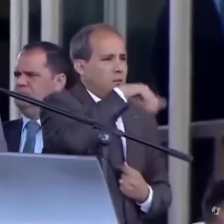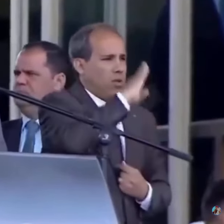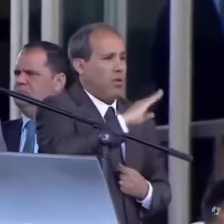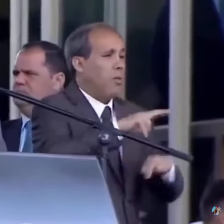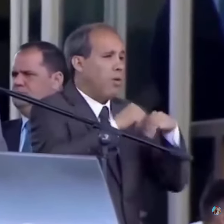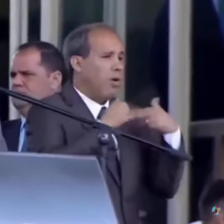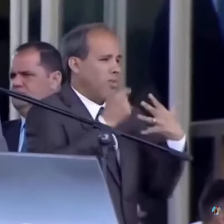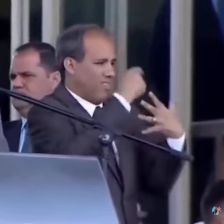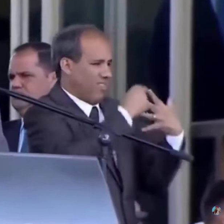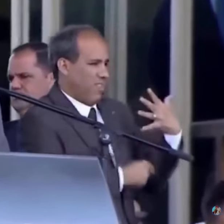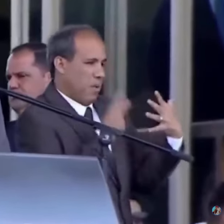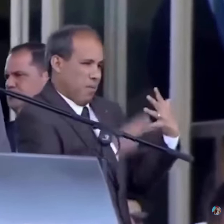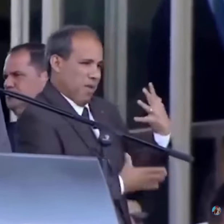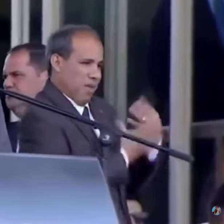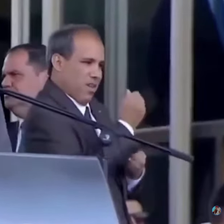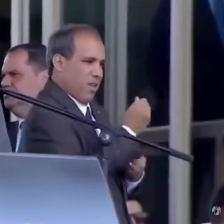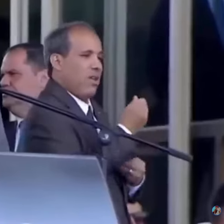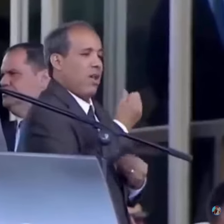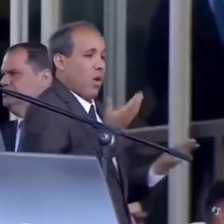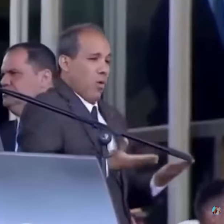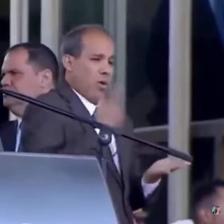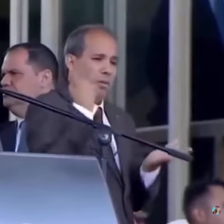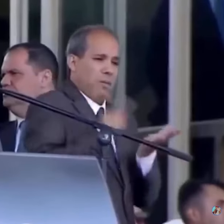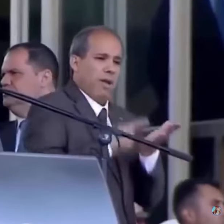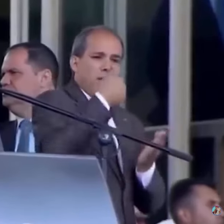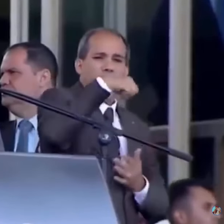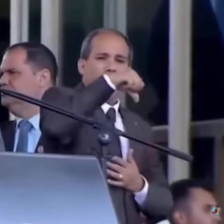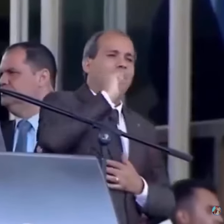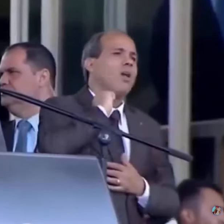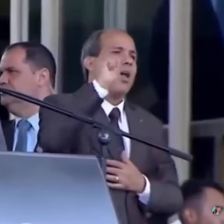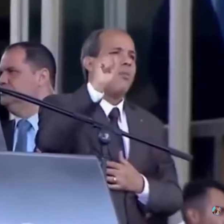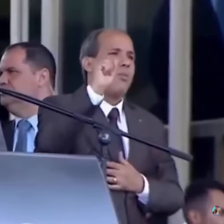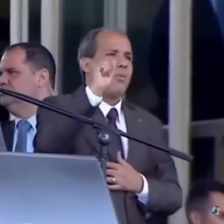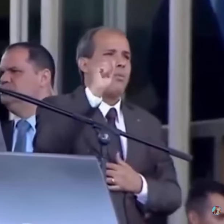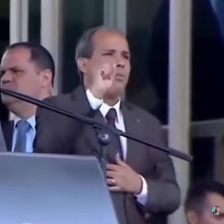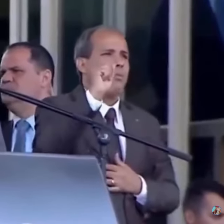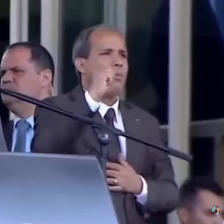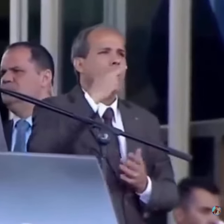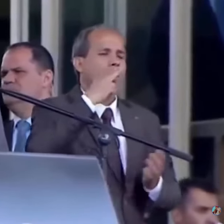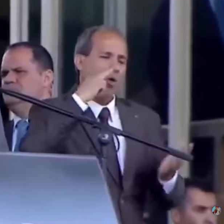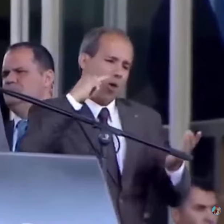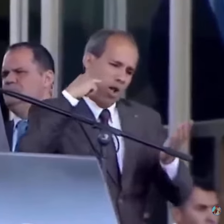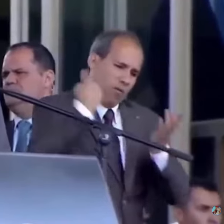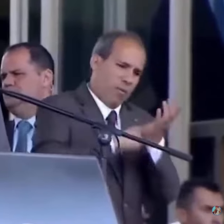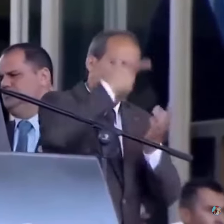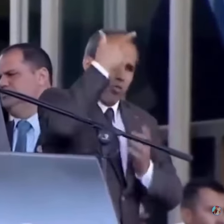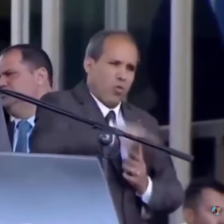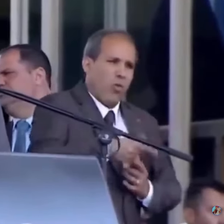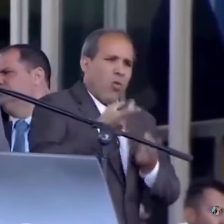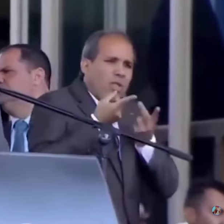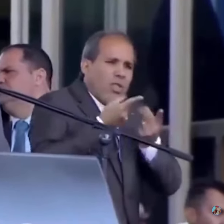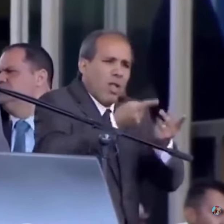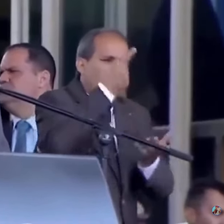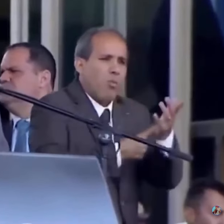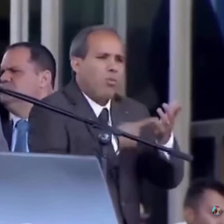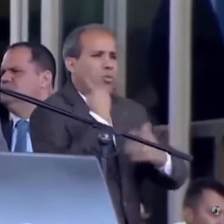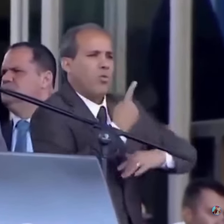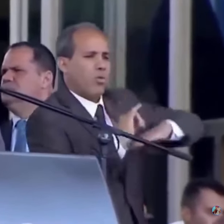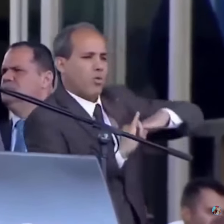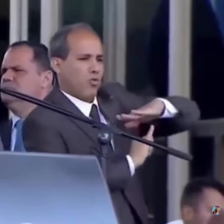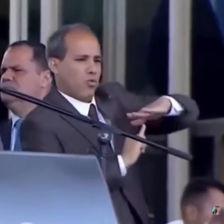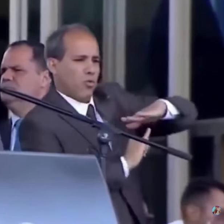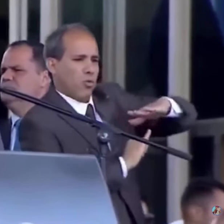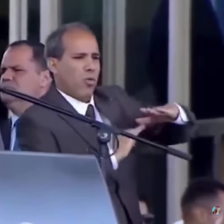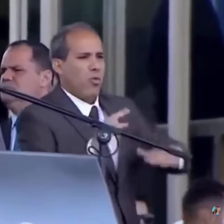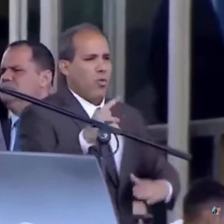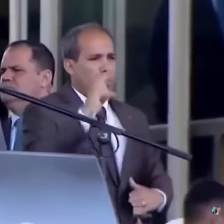isso, neste 19 de abril, reafirmamos o eterno compromisso de nossa instituição com os anseios